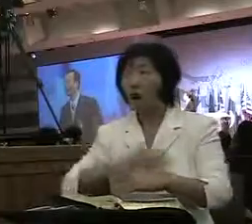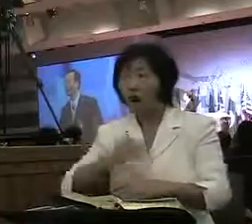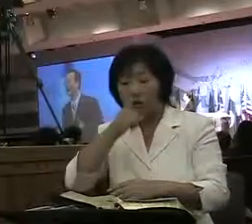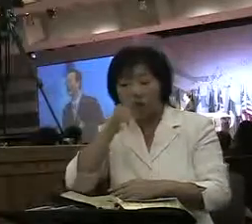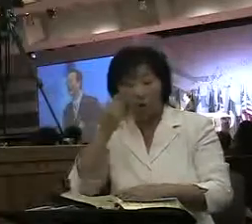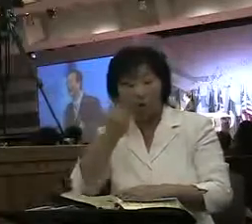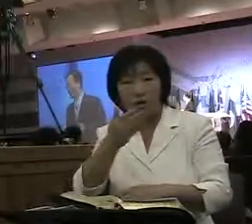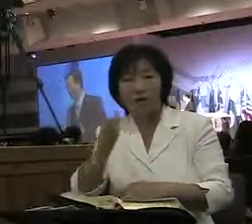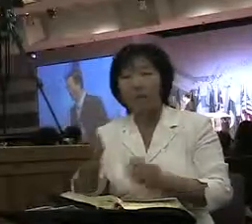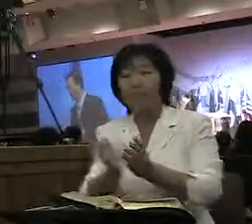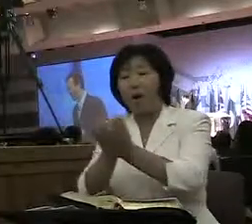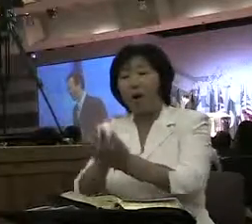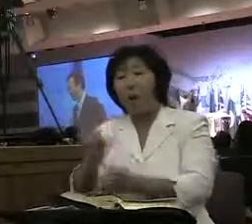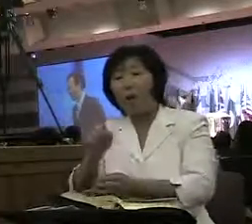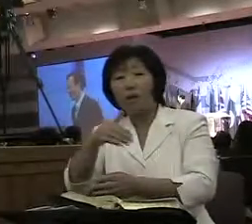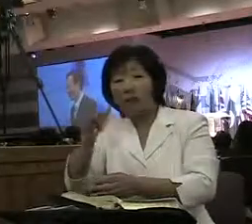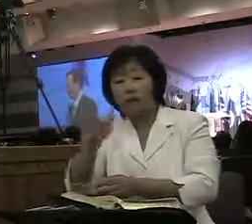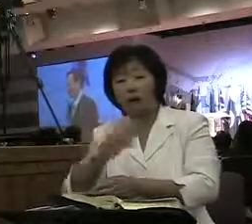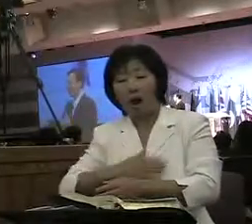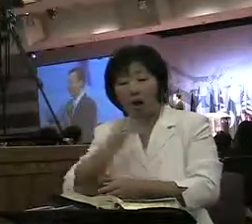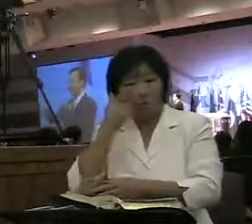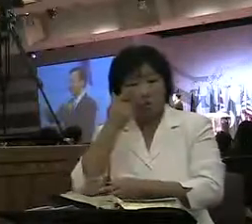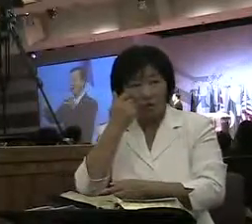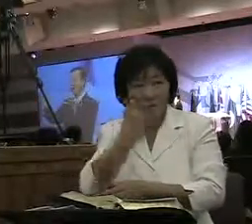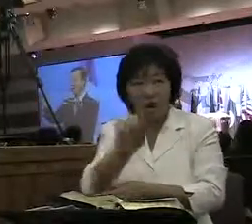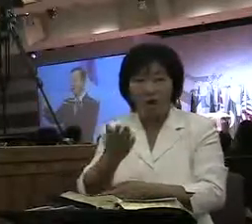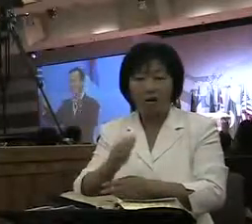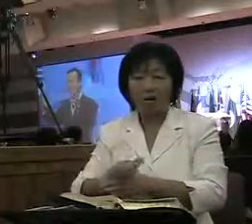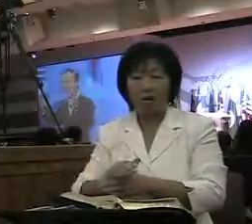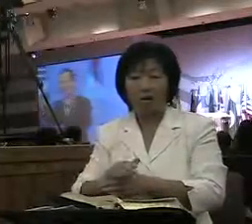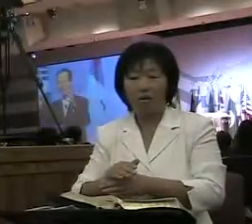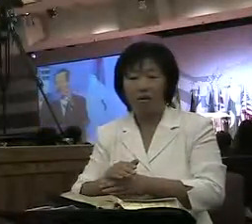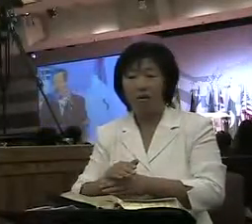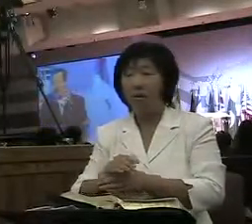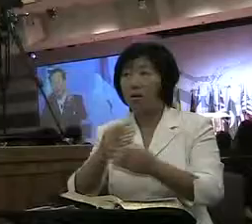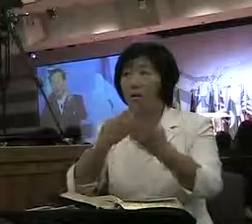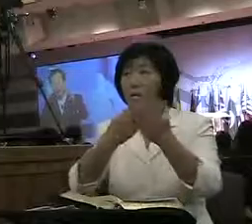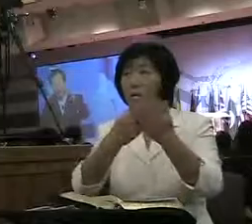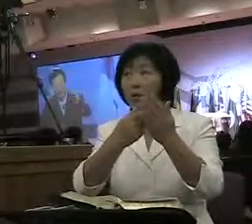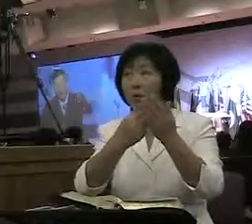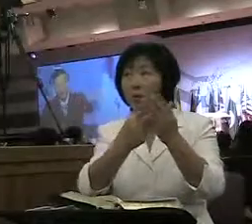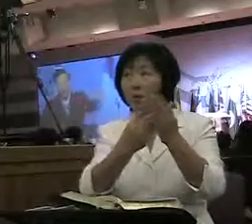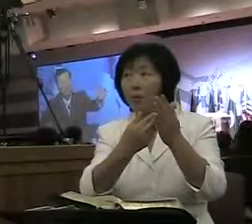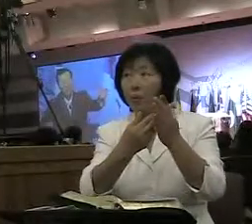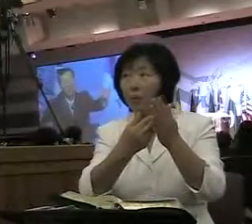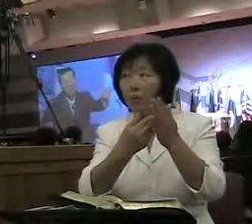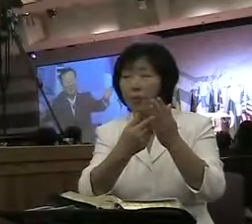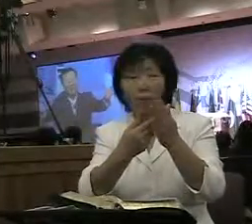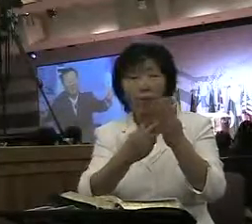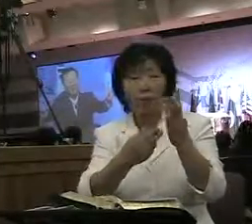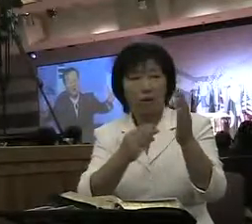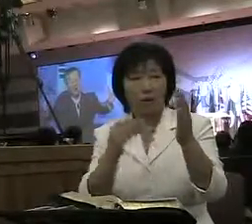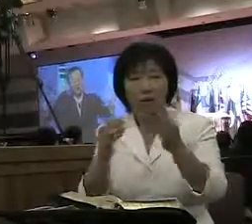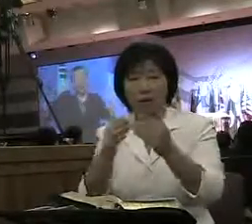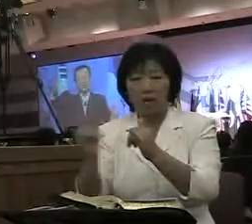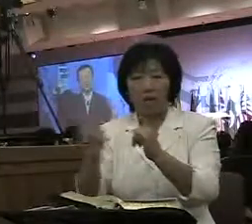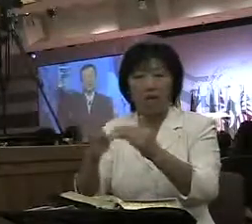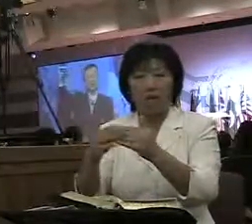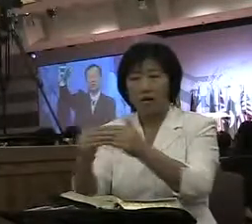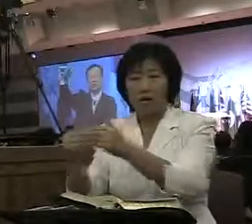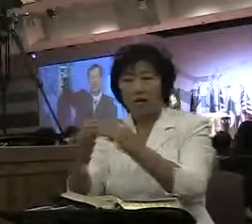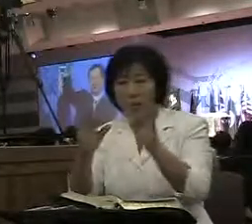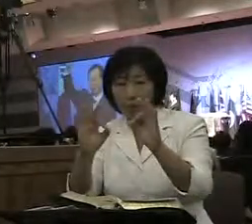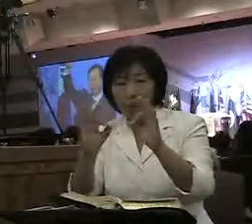묻습니다. 그때 선장이 그들을 데리고 유리창 있는 곳으로 데리고 갑니다. 보세요.